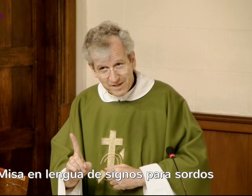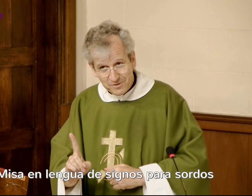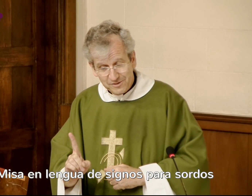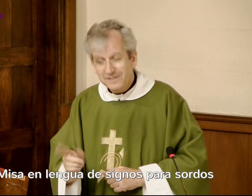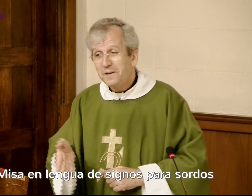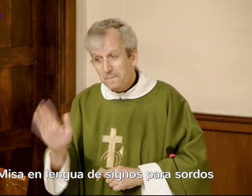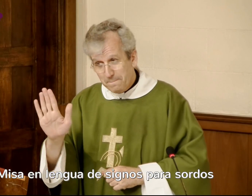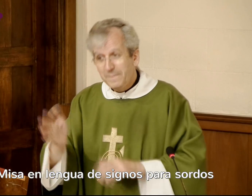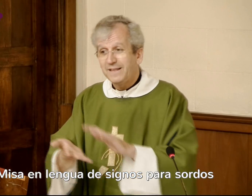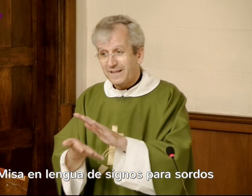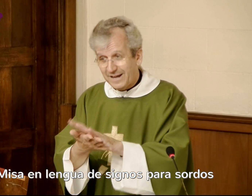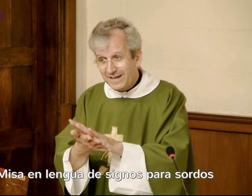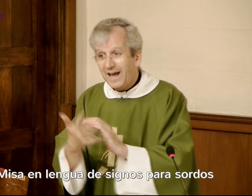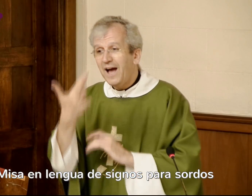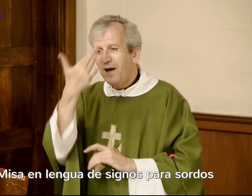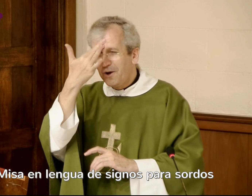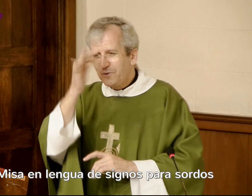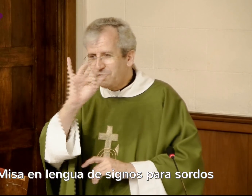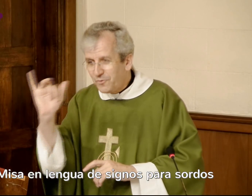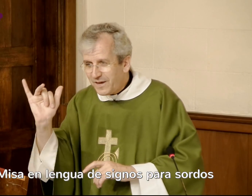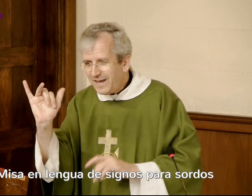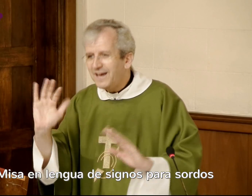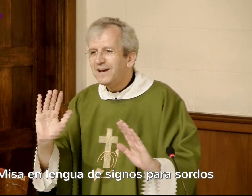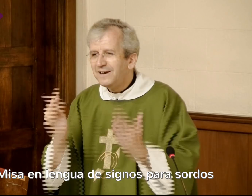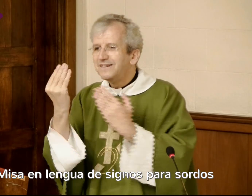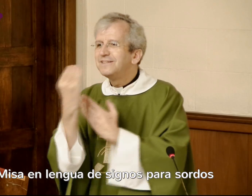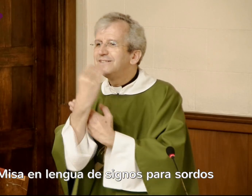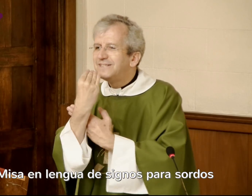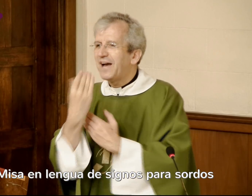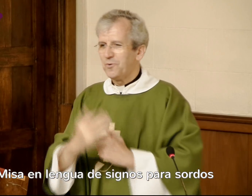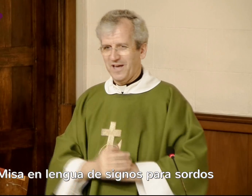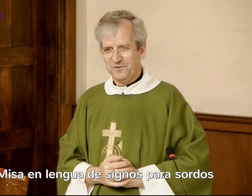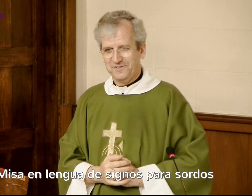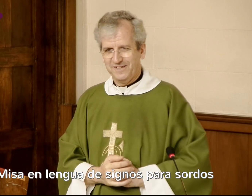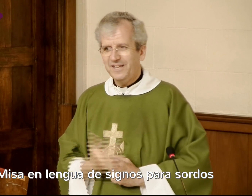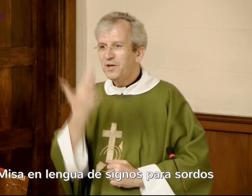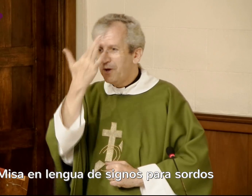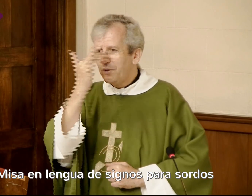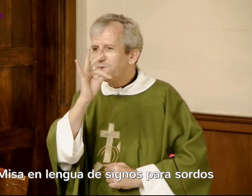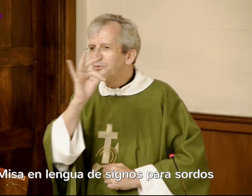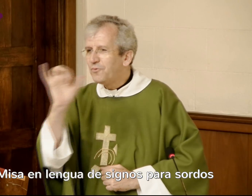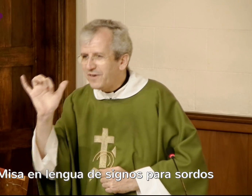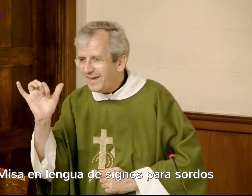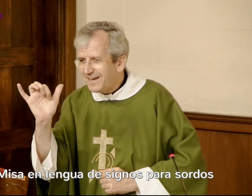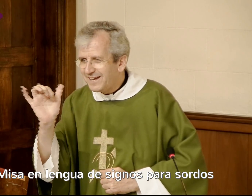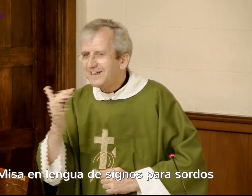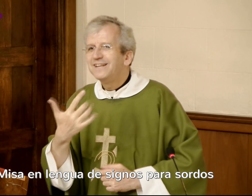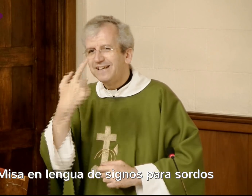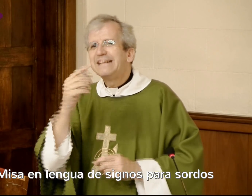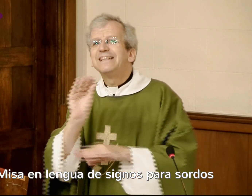miedo, vete tranquila, tu fe te ha curado. Tu fe